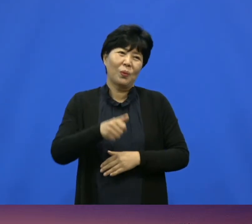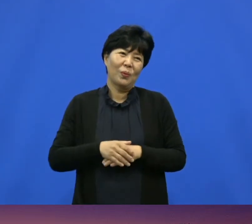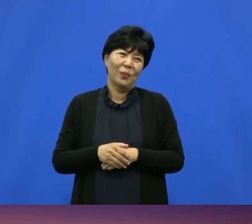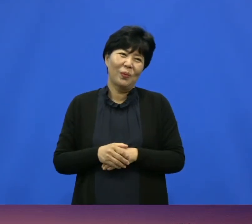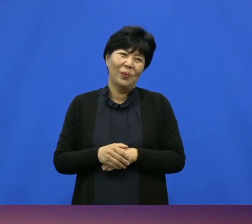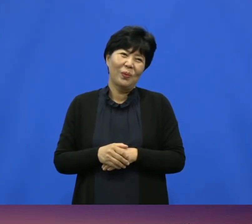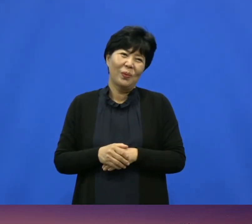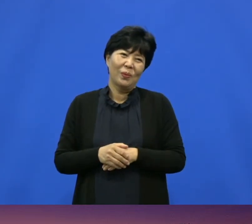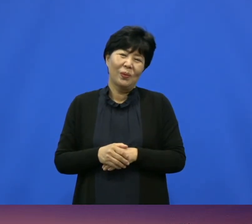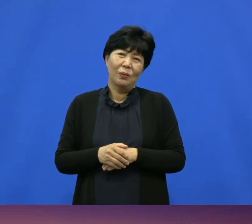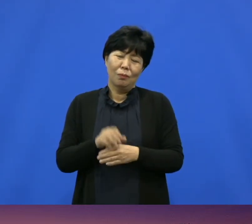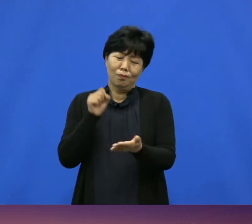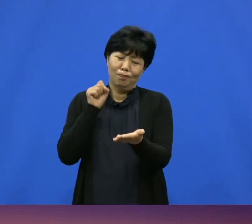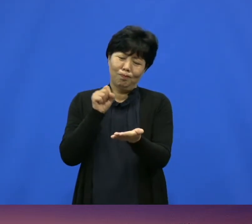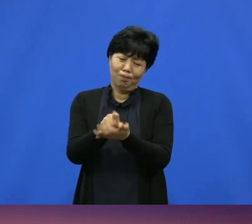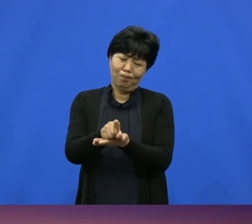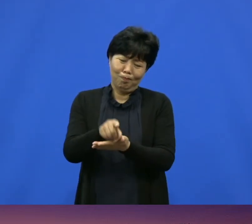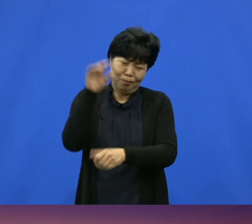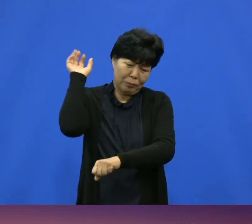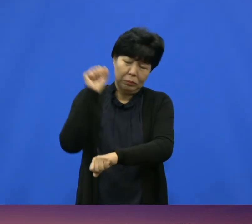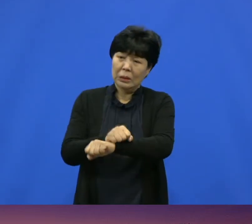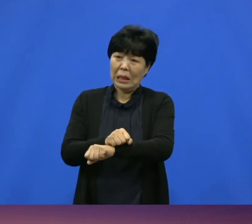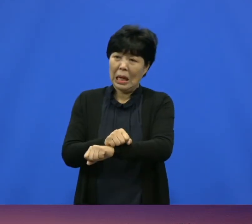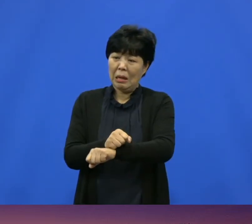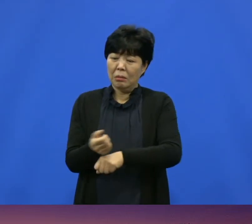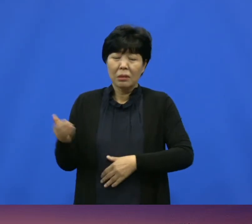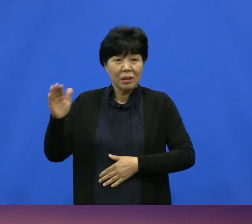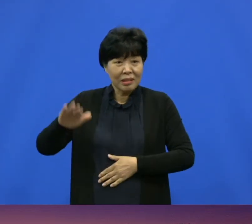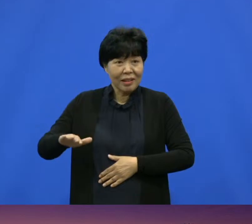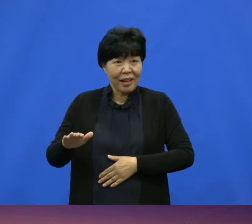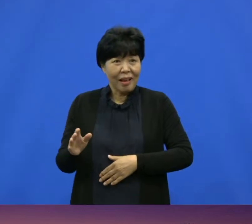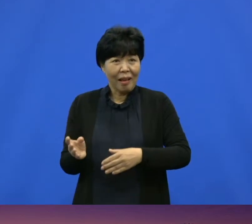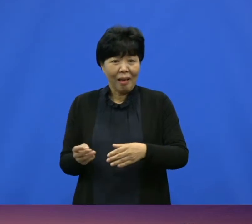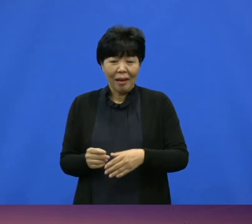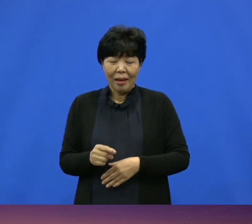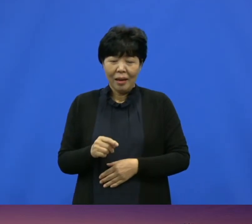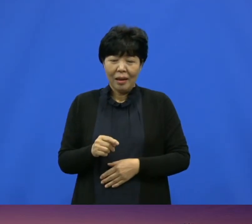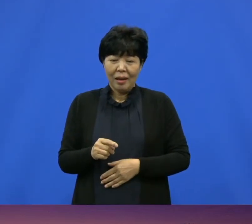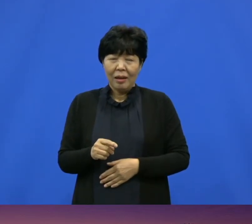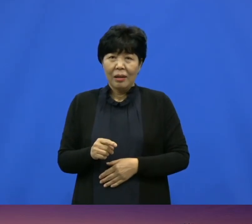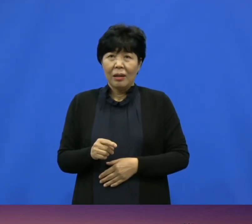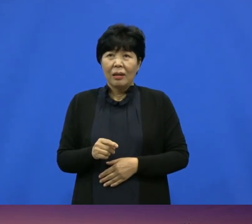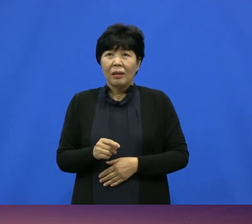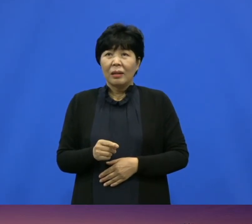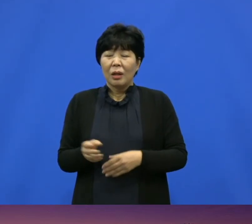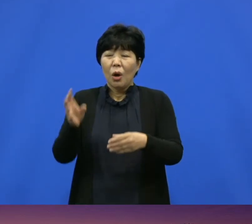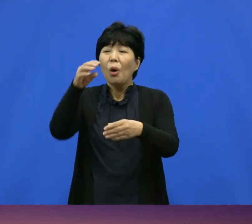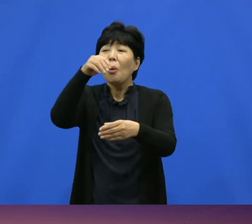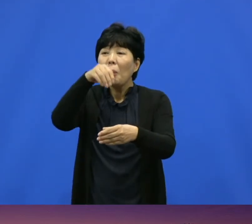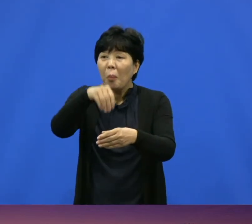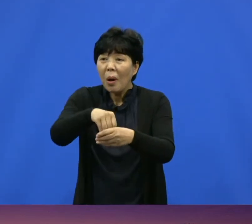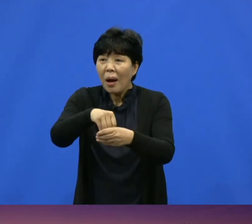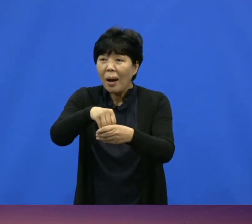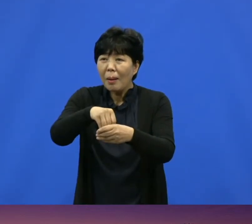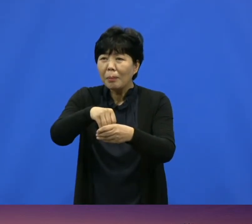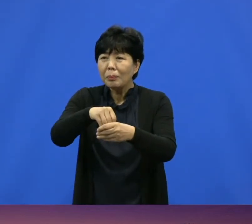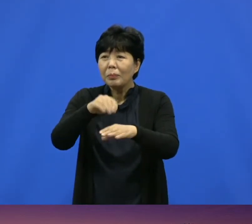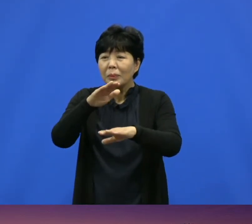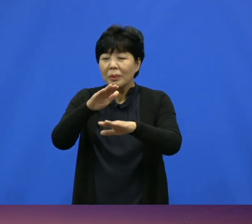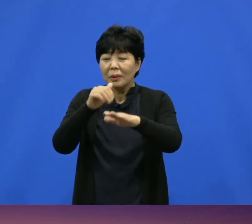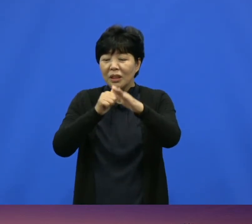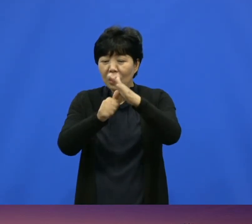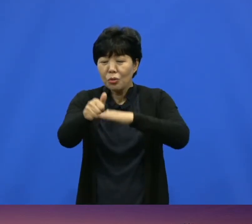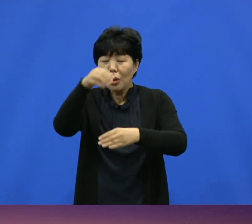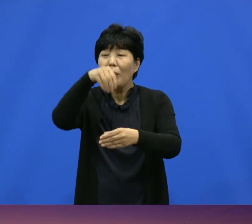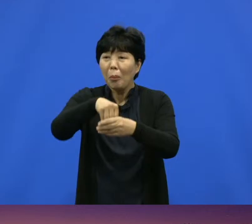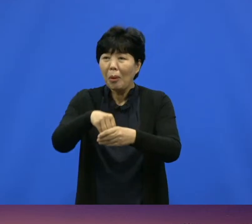축구는 너무너무 잘하는데 그 안에 들어가는 게 어렵다니까요. 셀 수 없이 도전하고 또 도전하지만